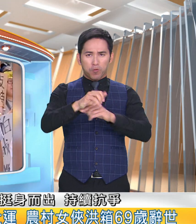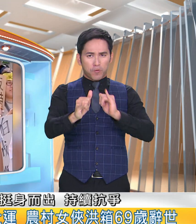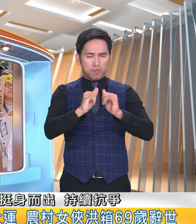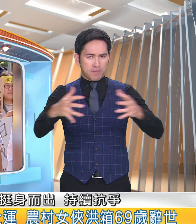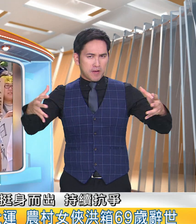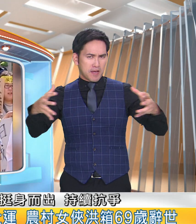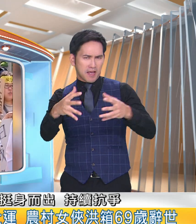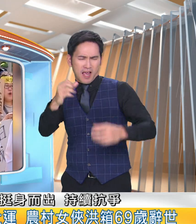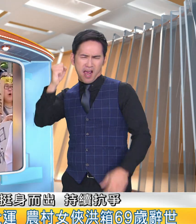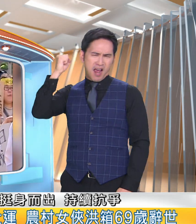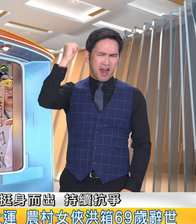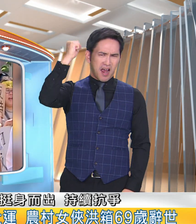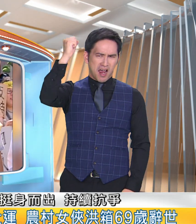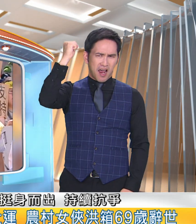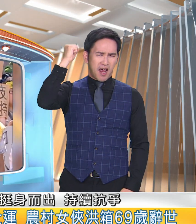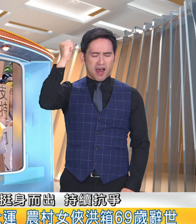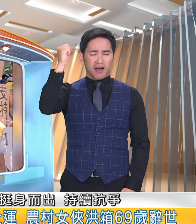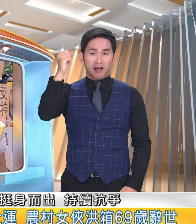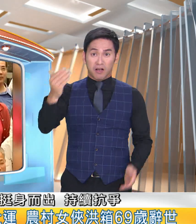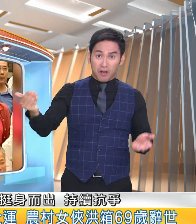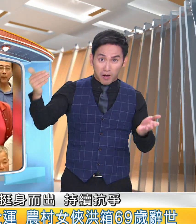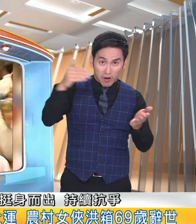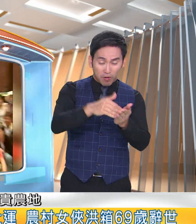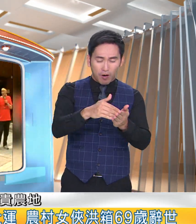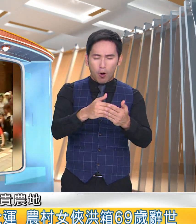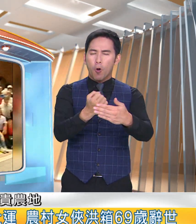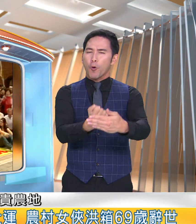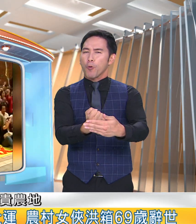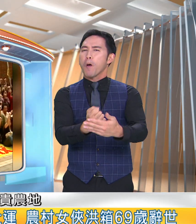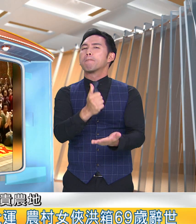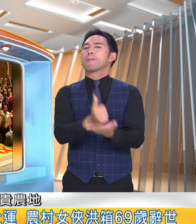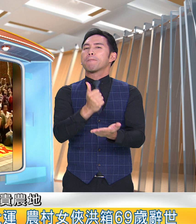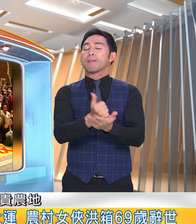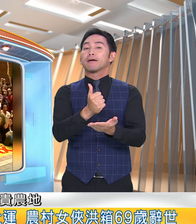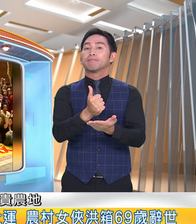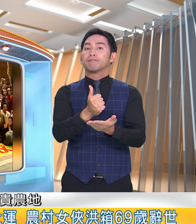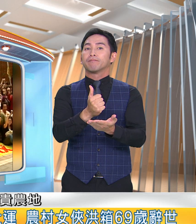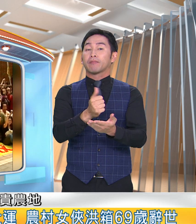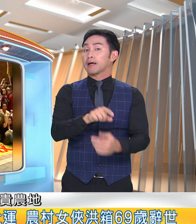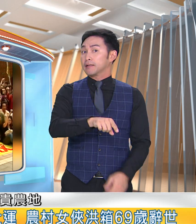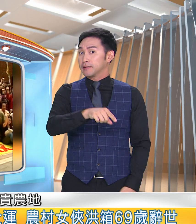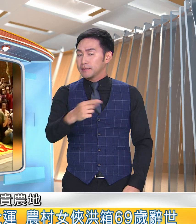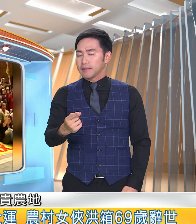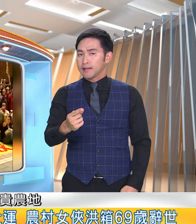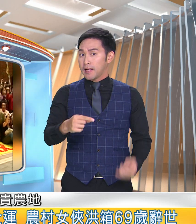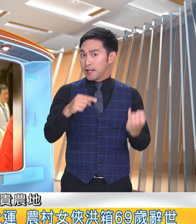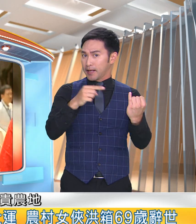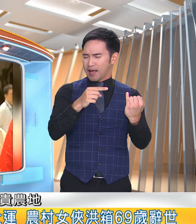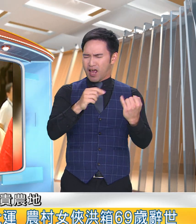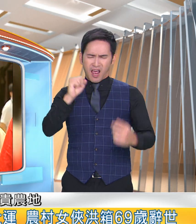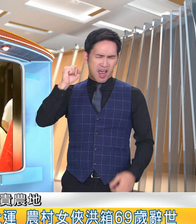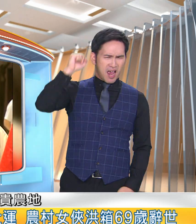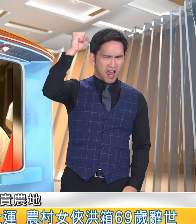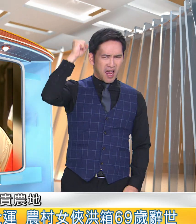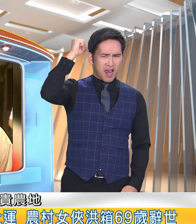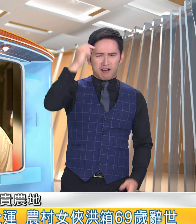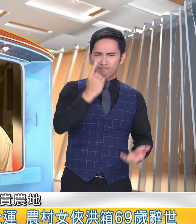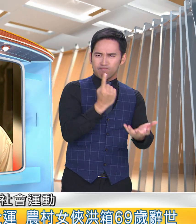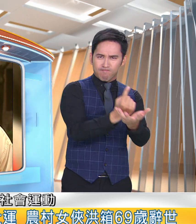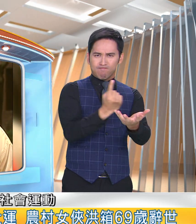持续的抗争，而最后终于成功保住珍贵的农地。而后他